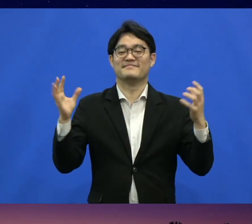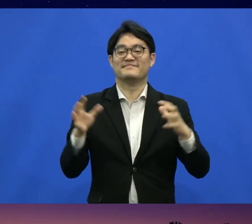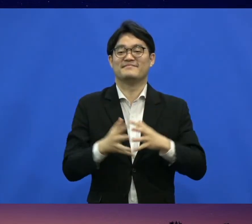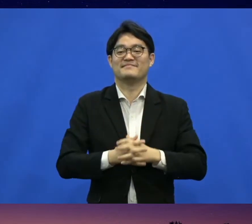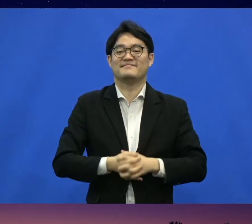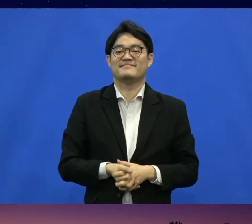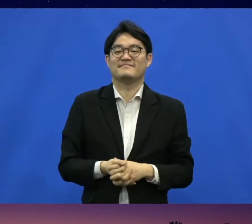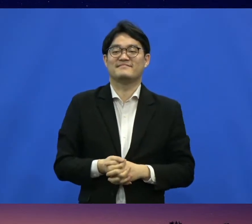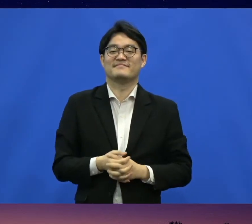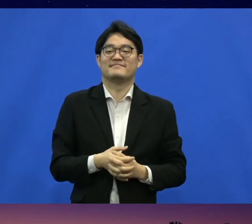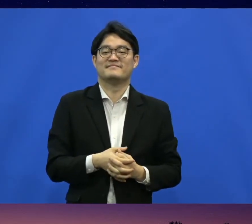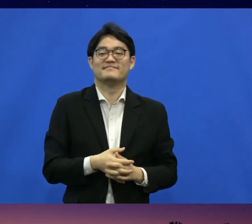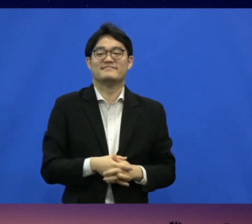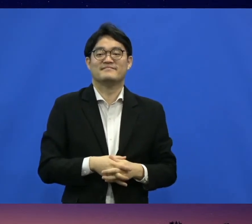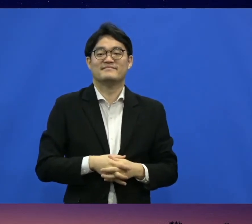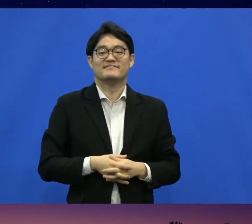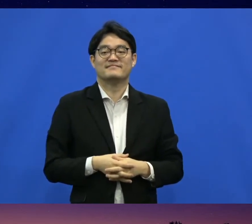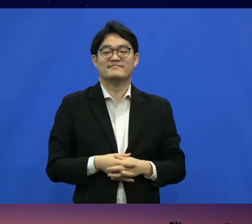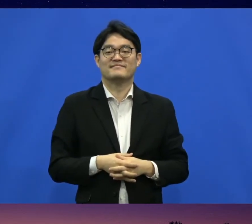예.